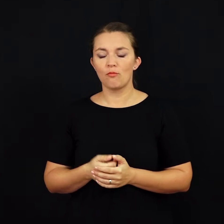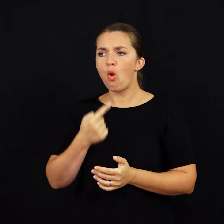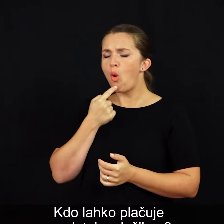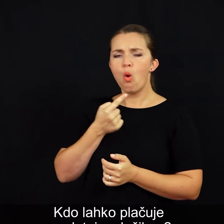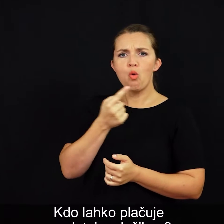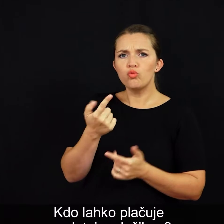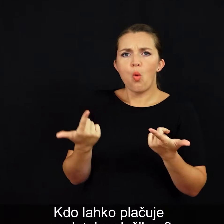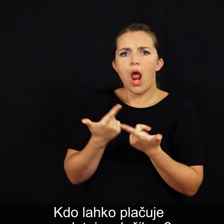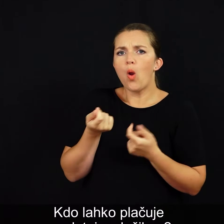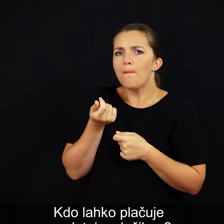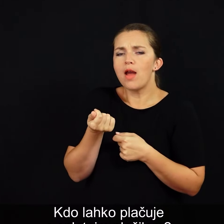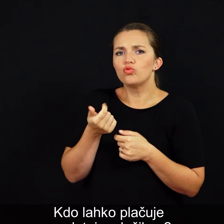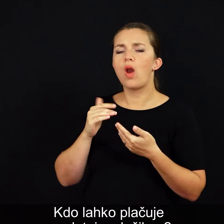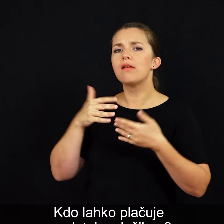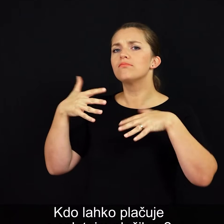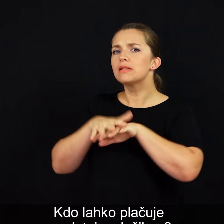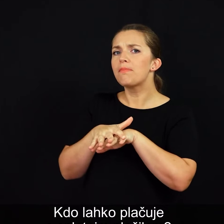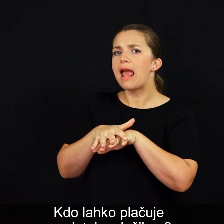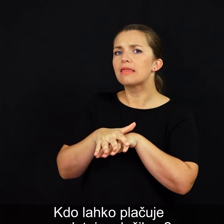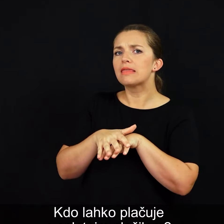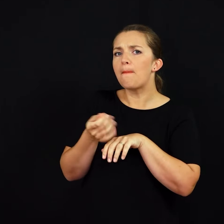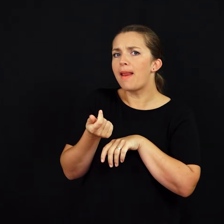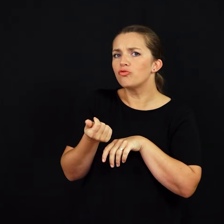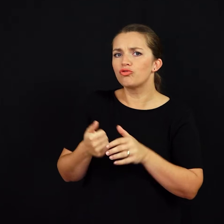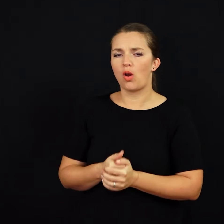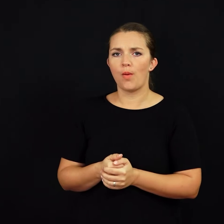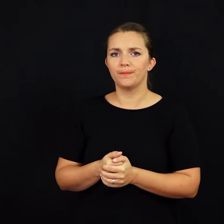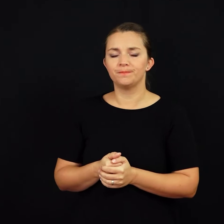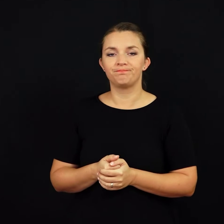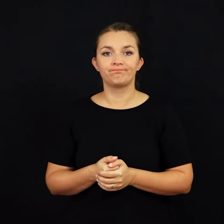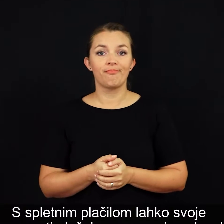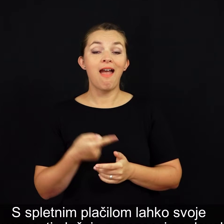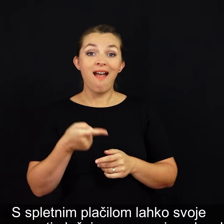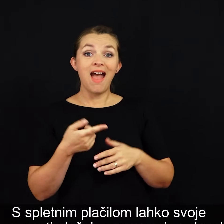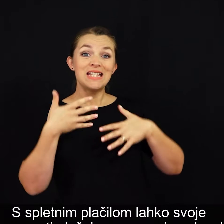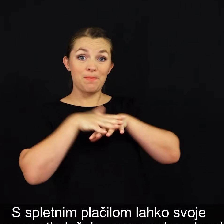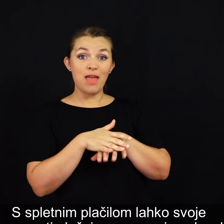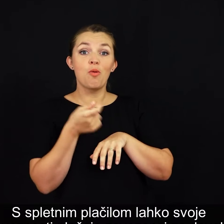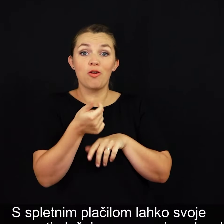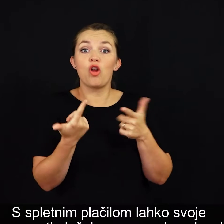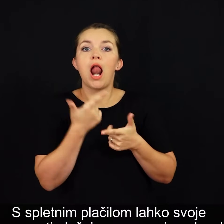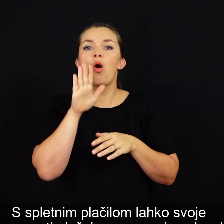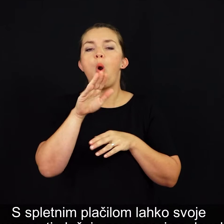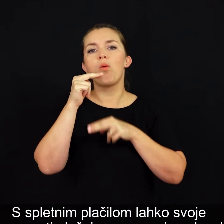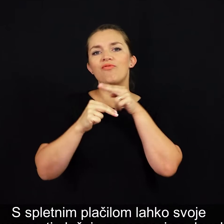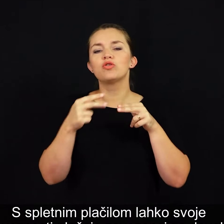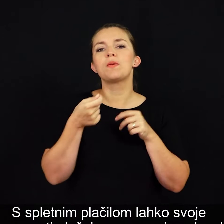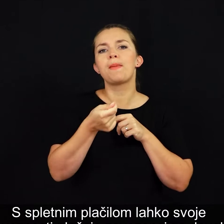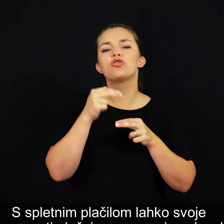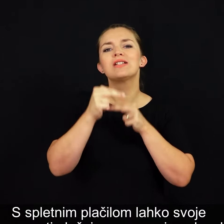Kdo lahko plačuje s spletnim plačilom? S spletnim plačilom lahko svoje obveznosti plačajo zavezanci